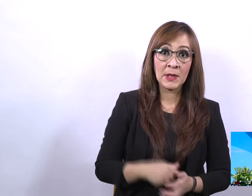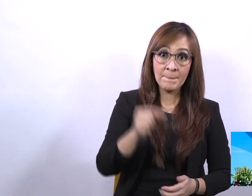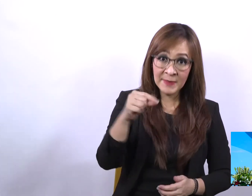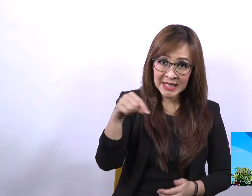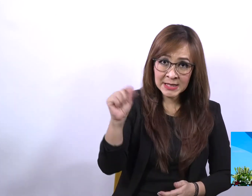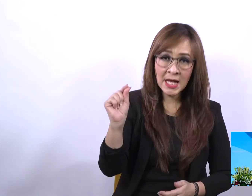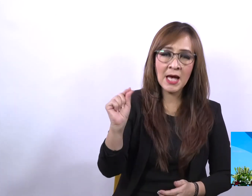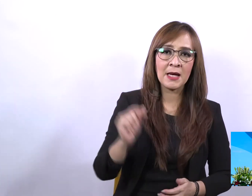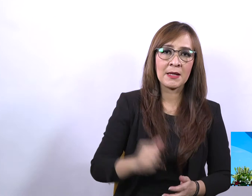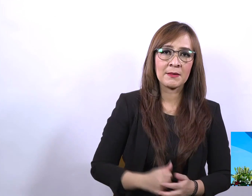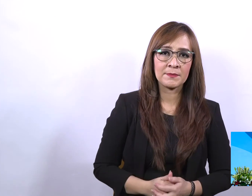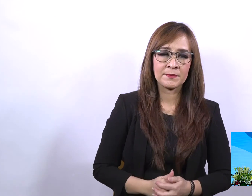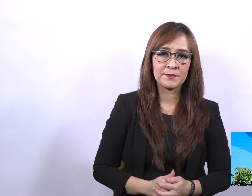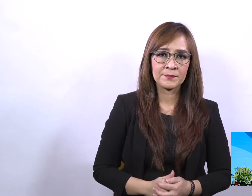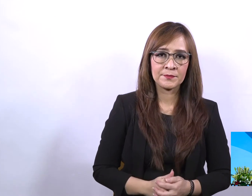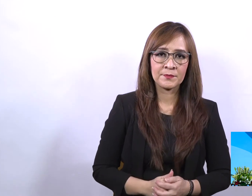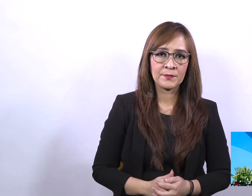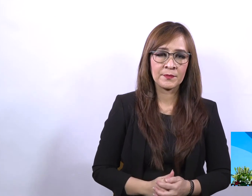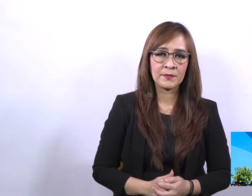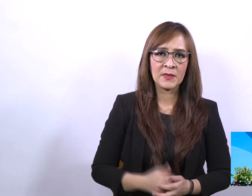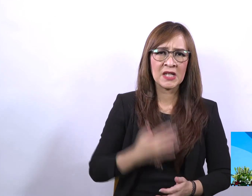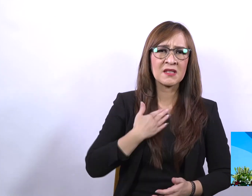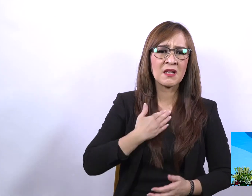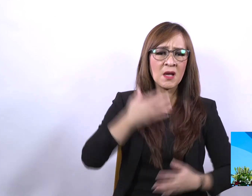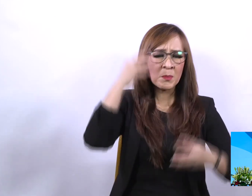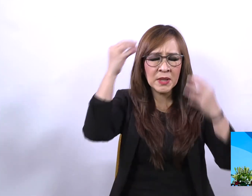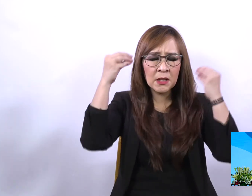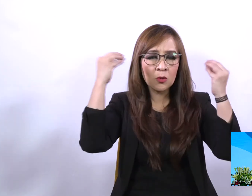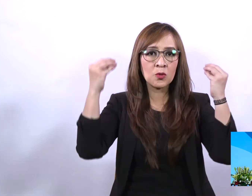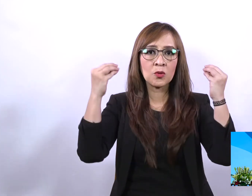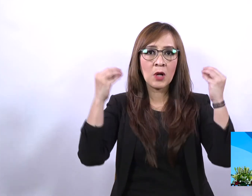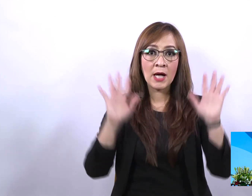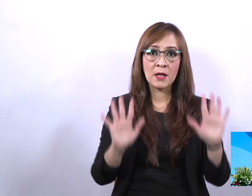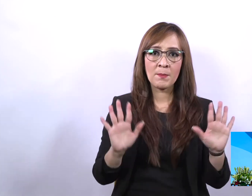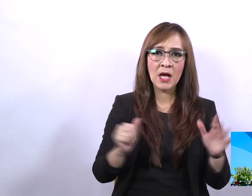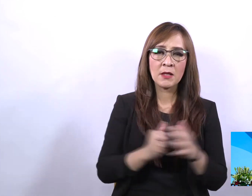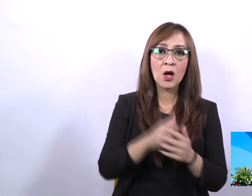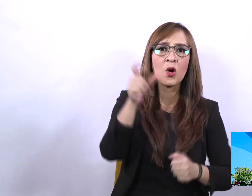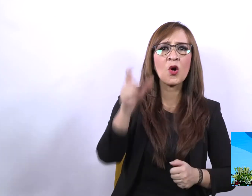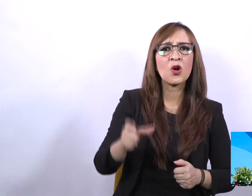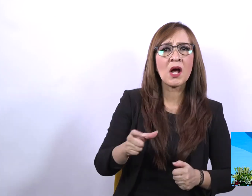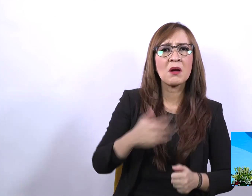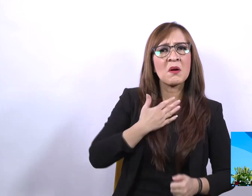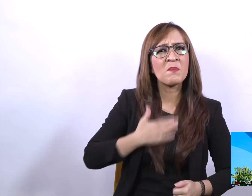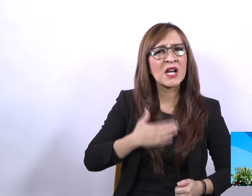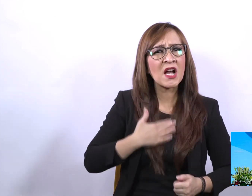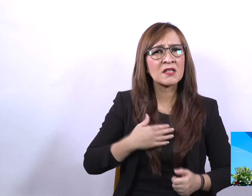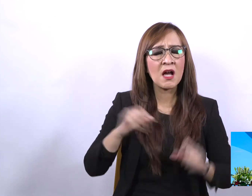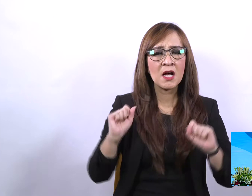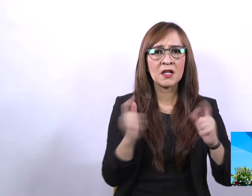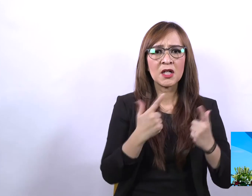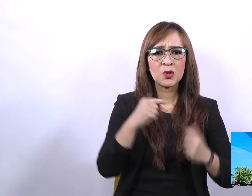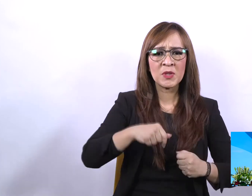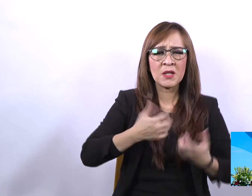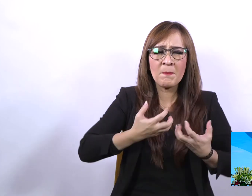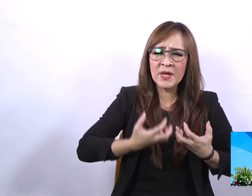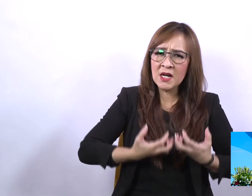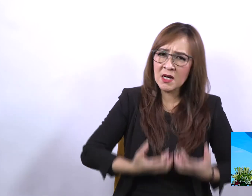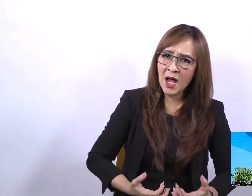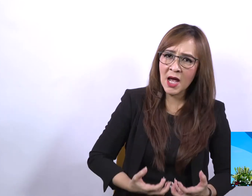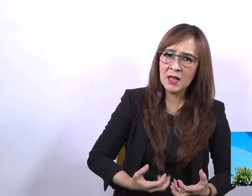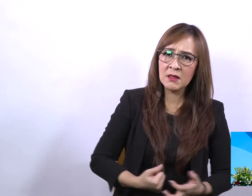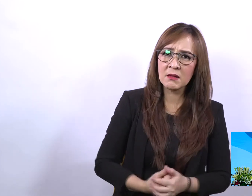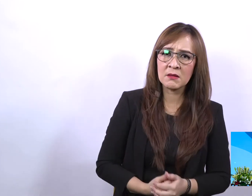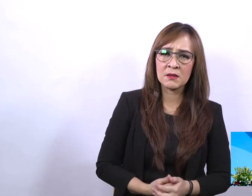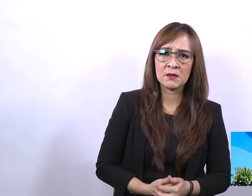dirimu sendiri Hai saya bingung ada banyak orang yang merasa hidup ini berat hidup ini susah hidup ini menyakitkan